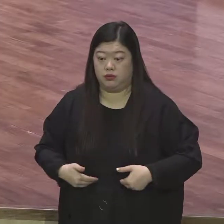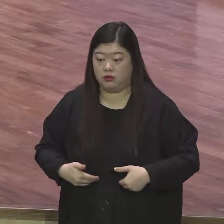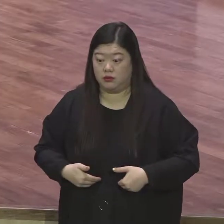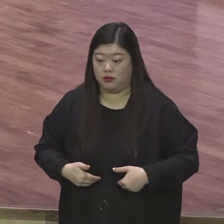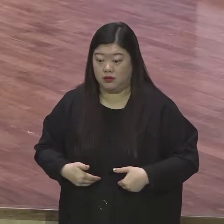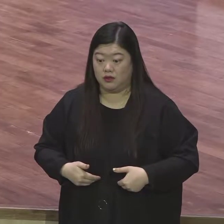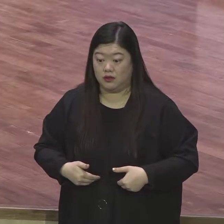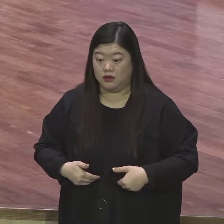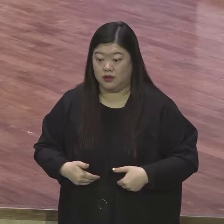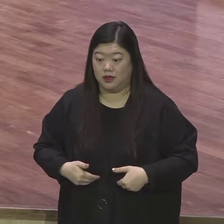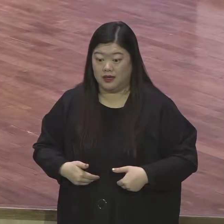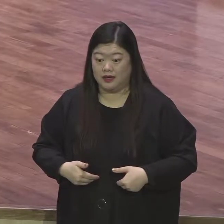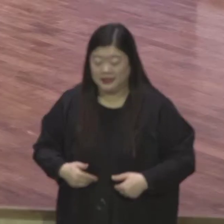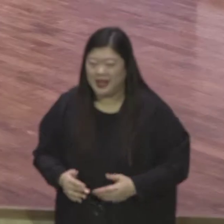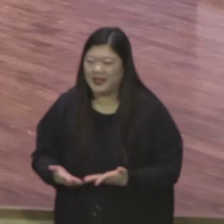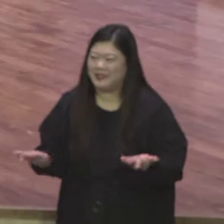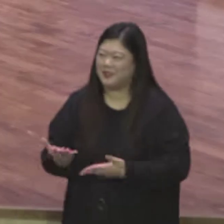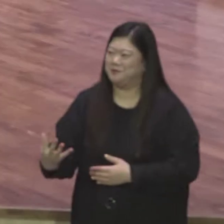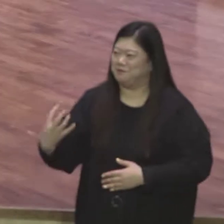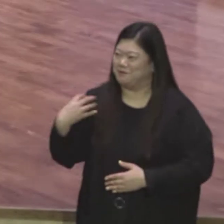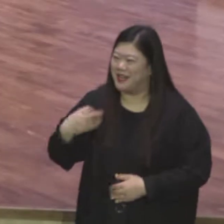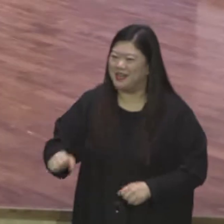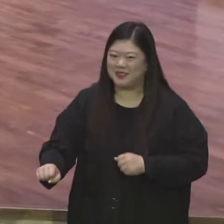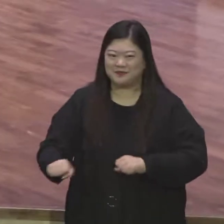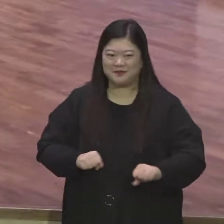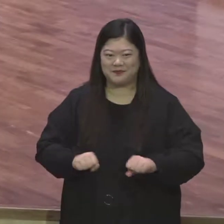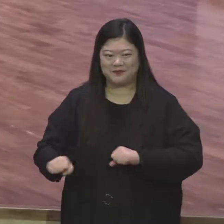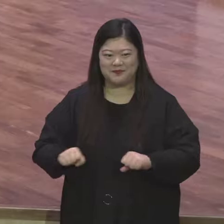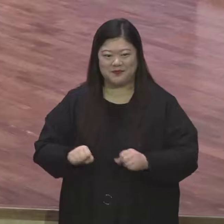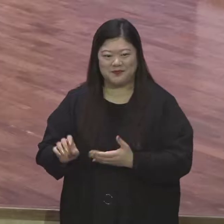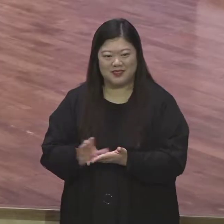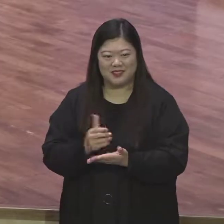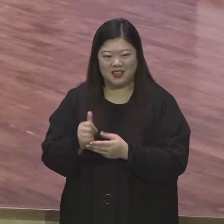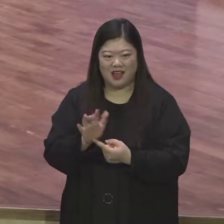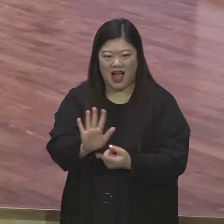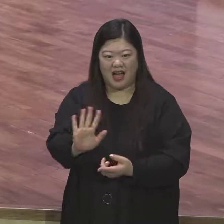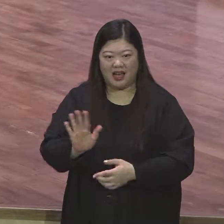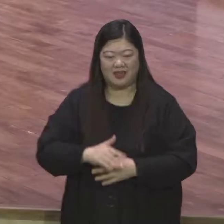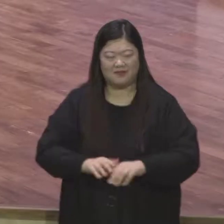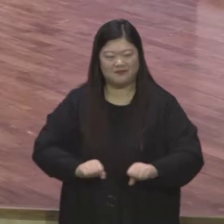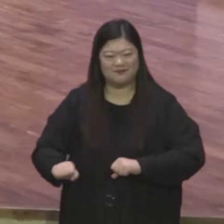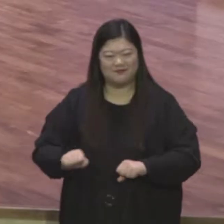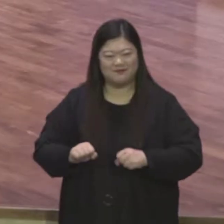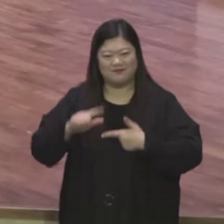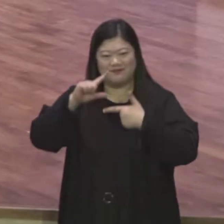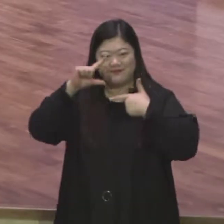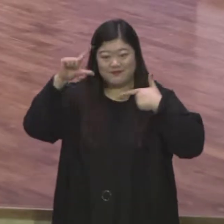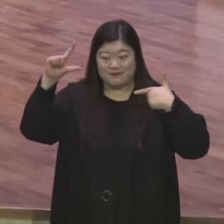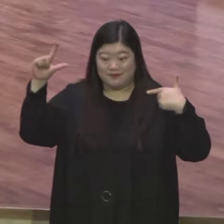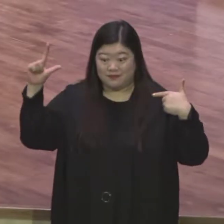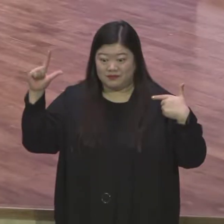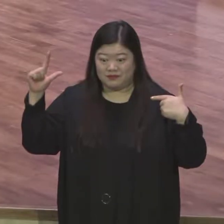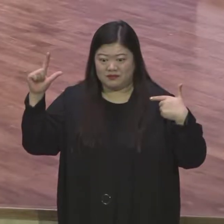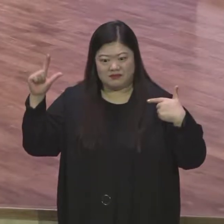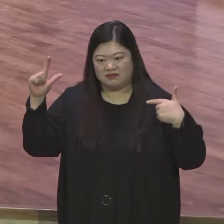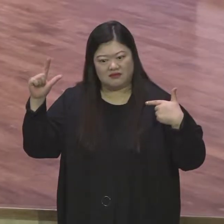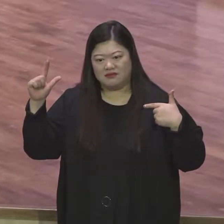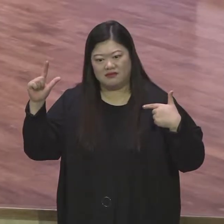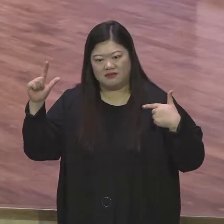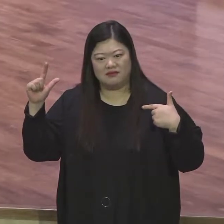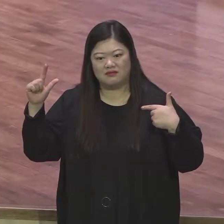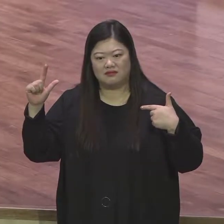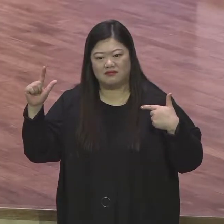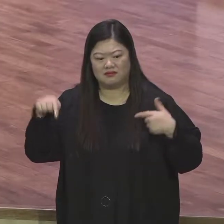사역의 성표가 여기서 짓게 됩니다. 한 마음 한 뜻이 돼야 돼. 아무리 열정적인 그러한 가슴을